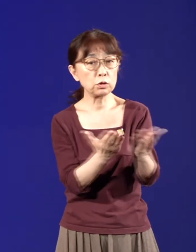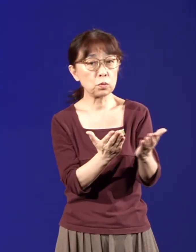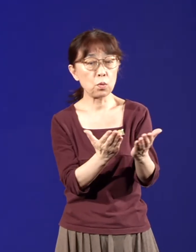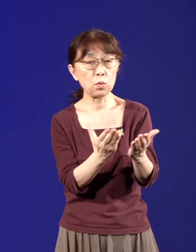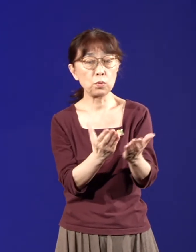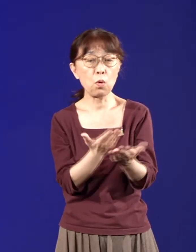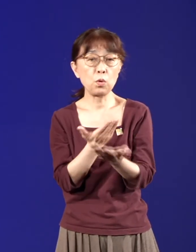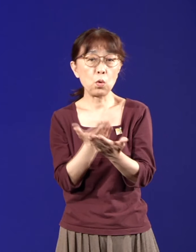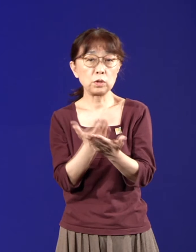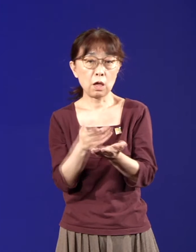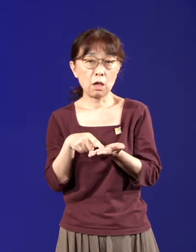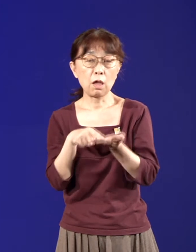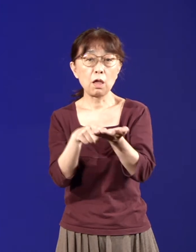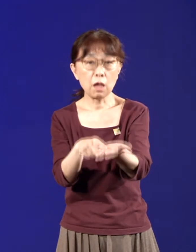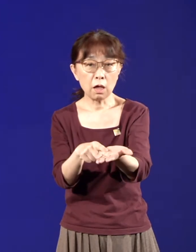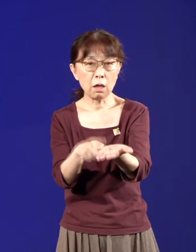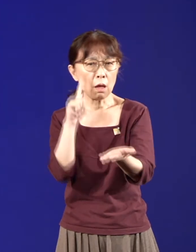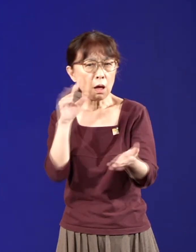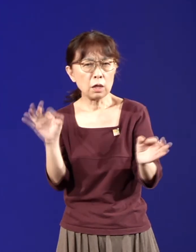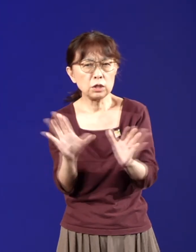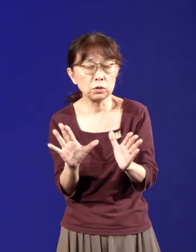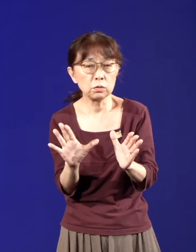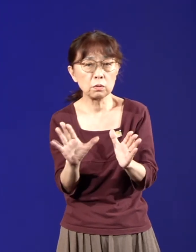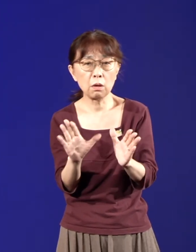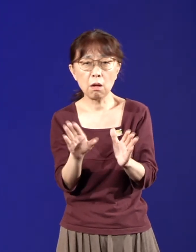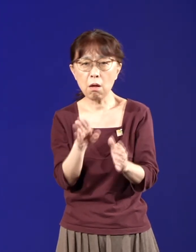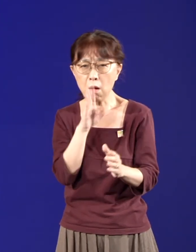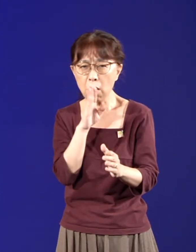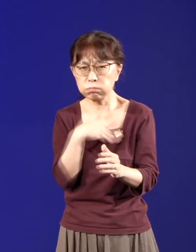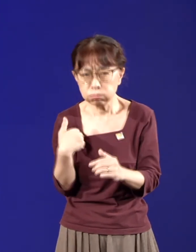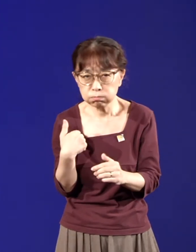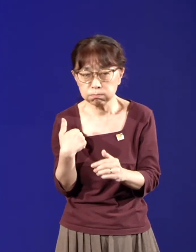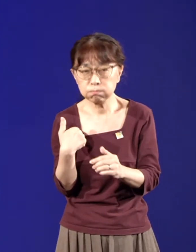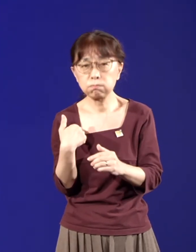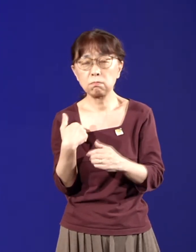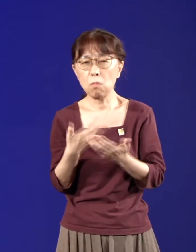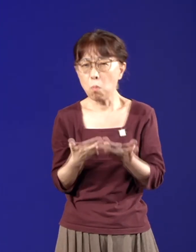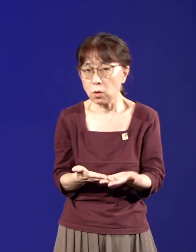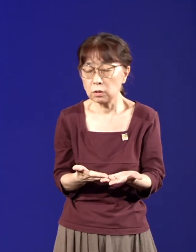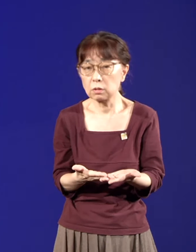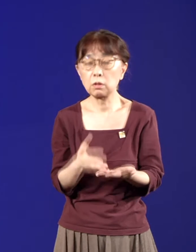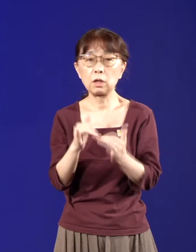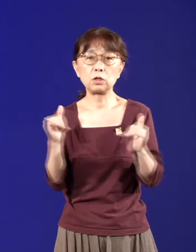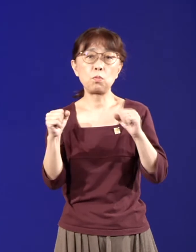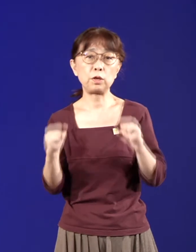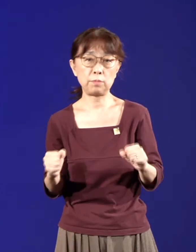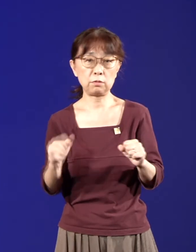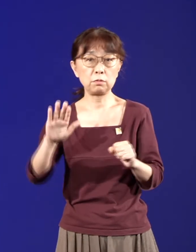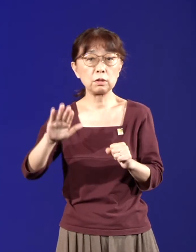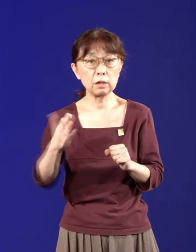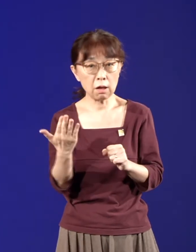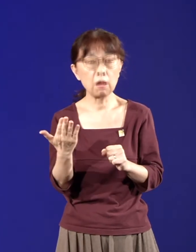らい、一瞬ですね、症状が重いかなという方もいらっしゃいますが、そういった方につい